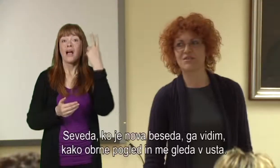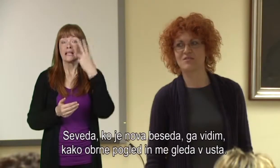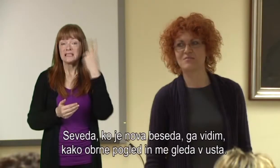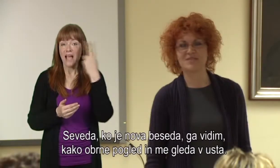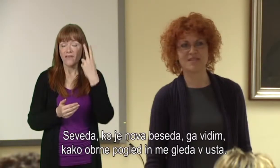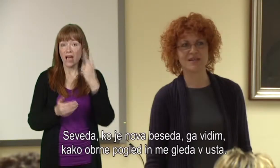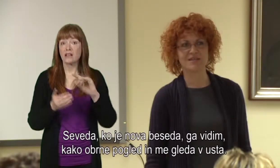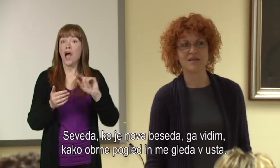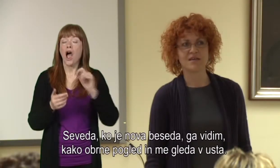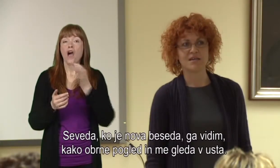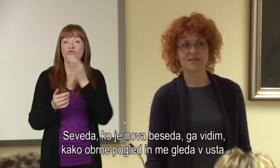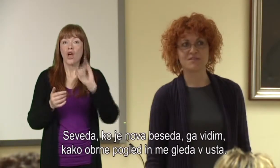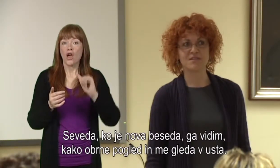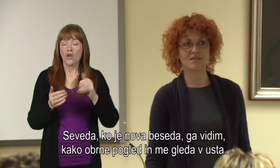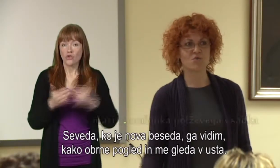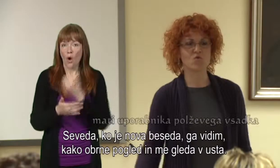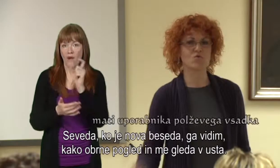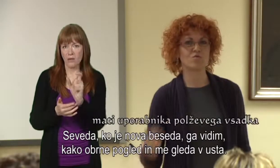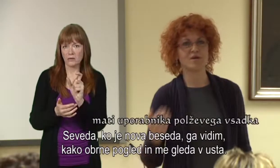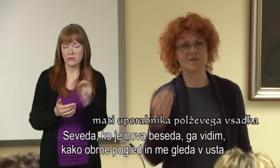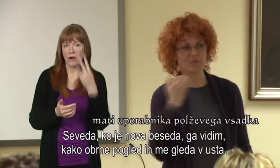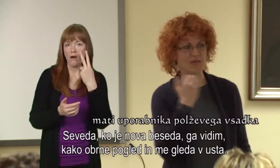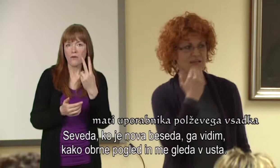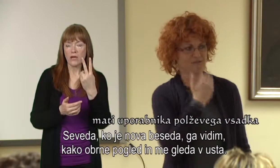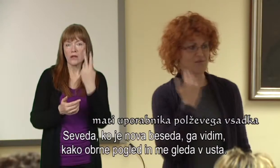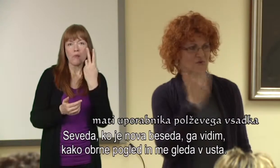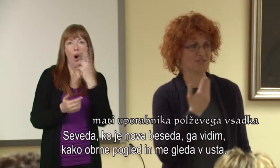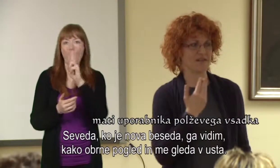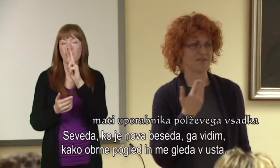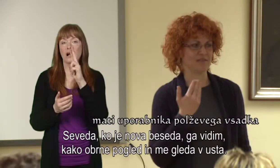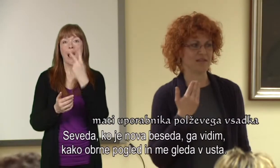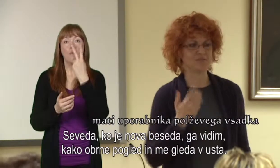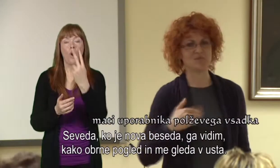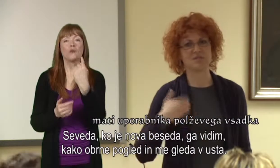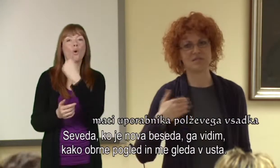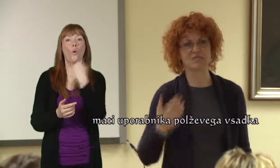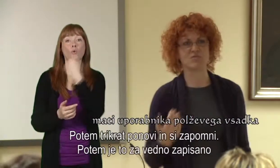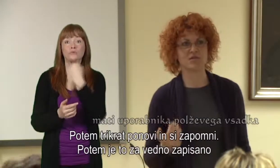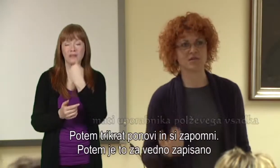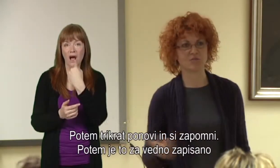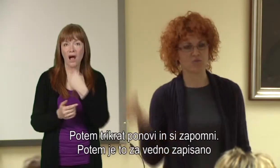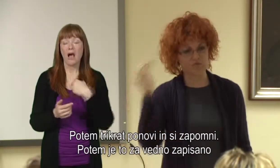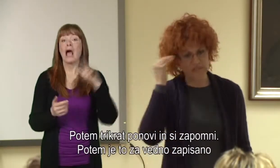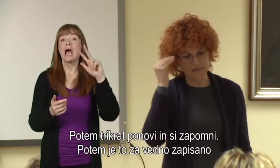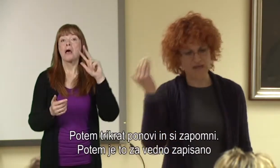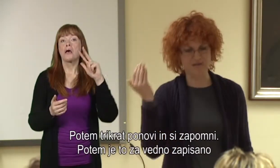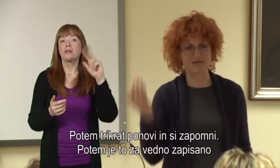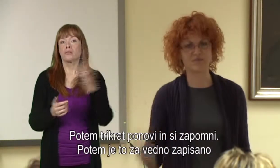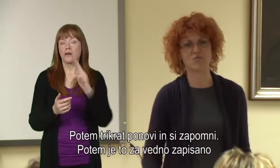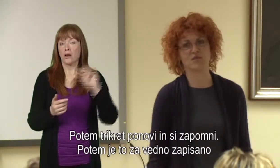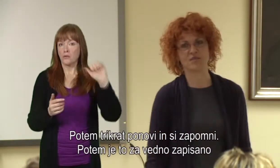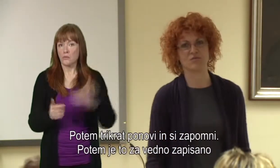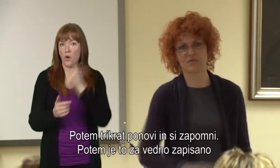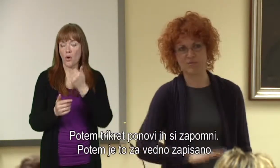Seveda, ki je nova beseda, ga vidim, kako obrne pogled v usta. Ne? In potem recimo trikrat ponovi in ima